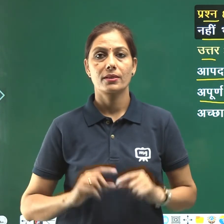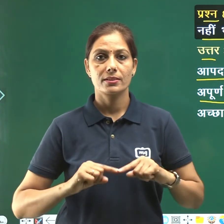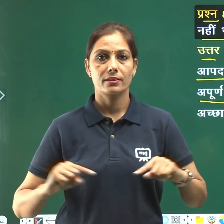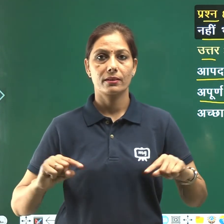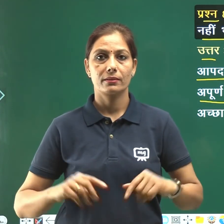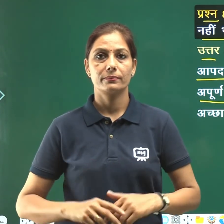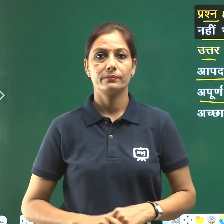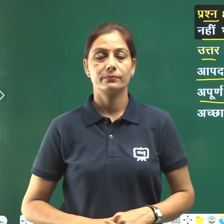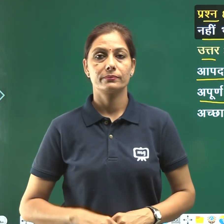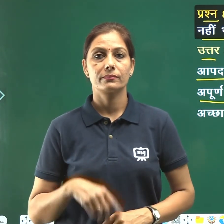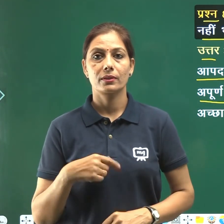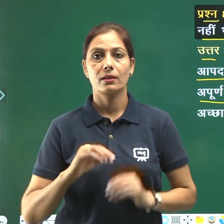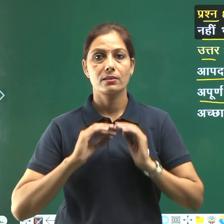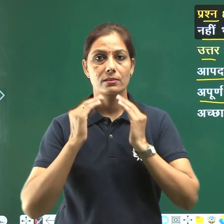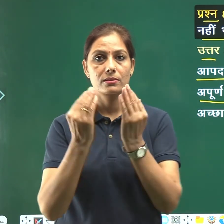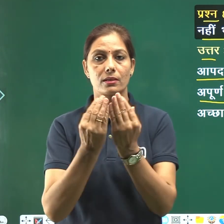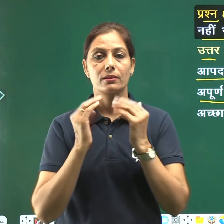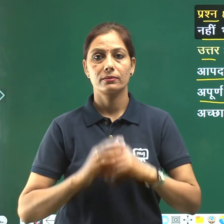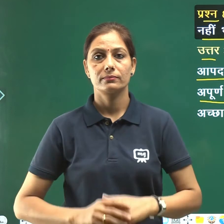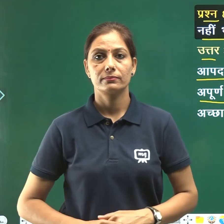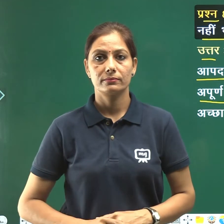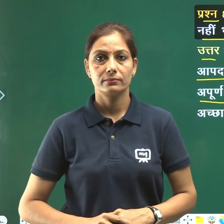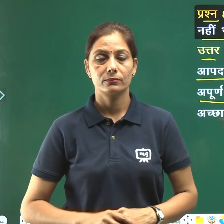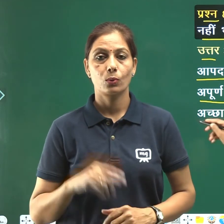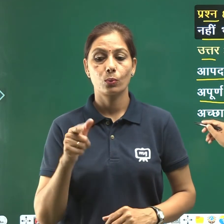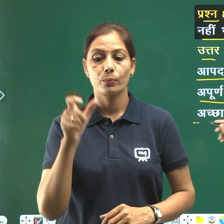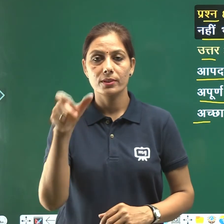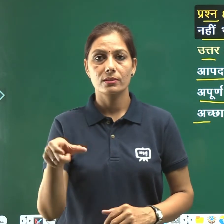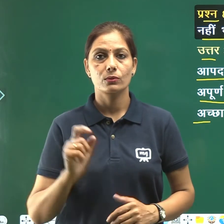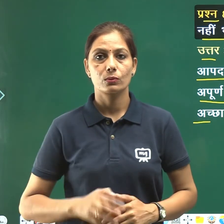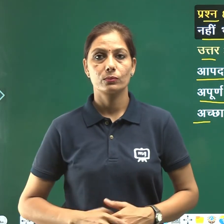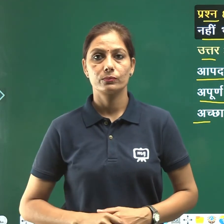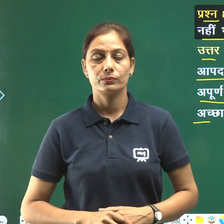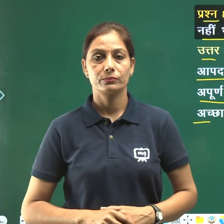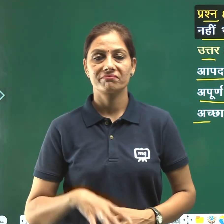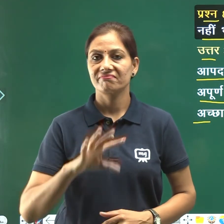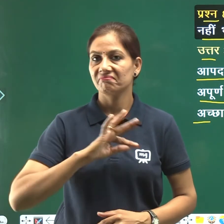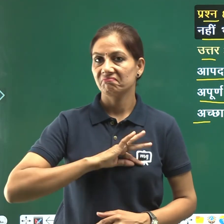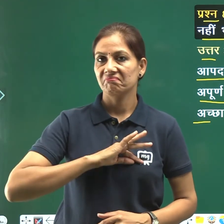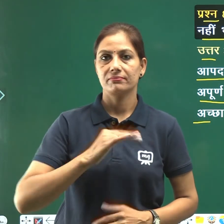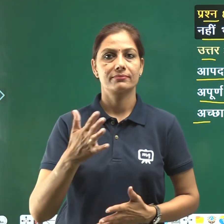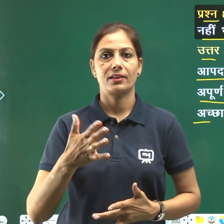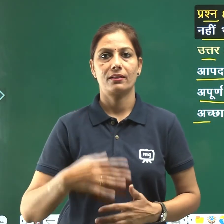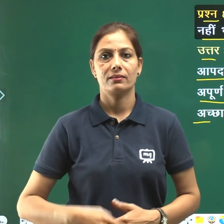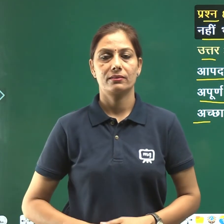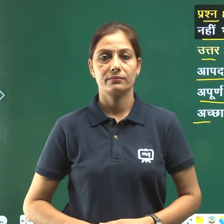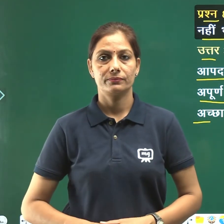इसलिए यह संसार उन्हें अच्छा नहीं लगता।